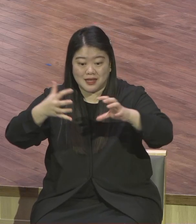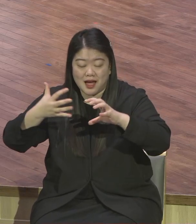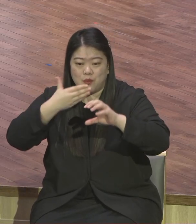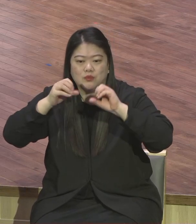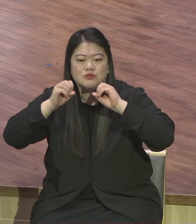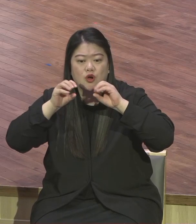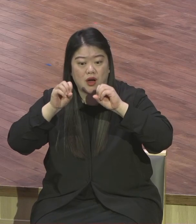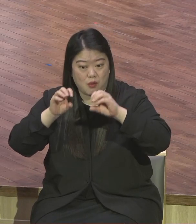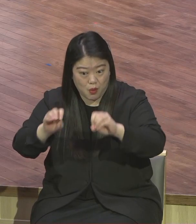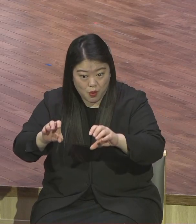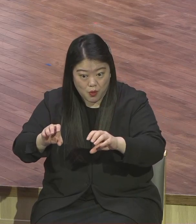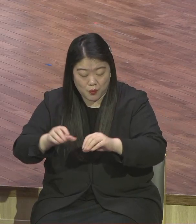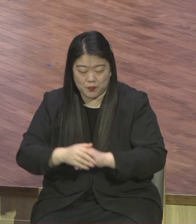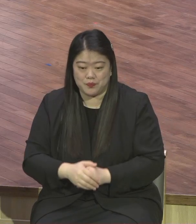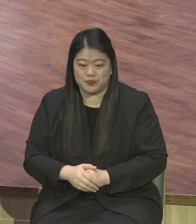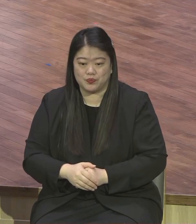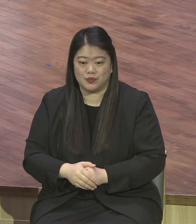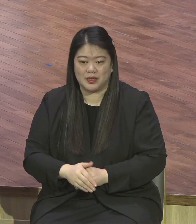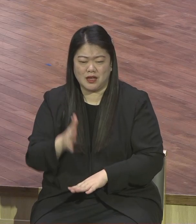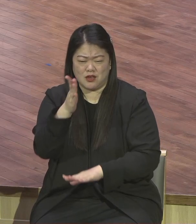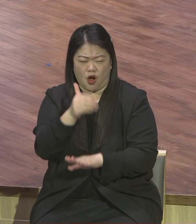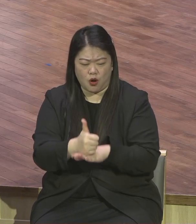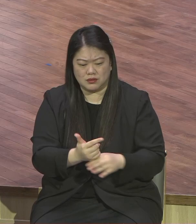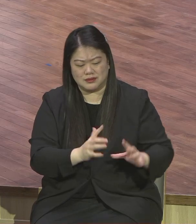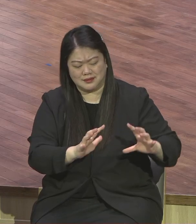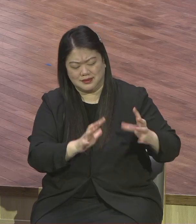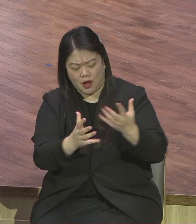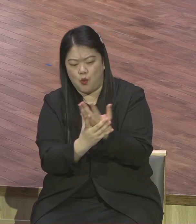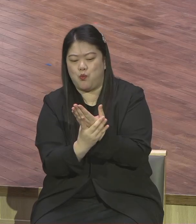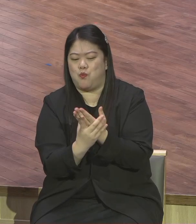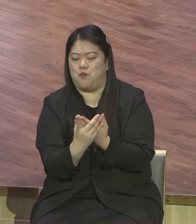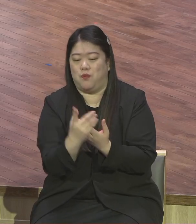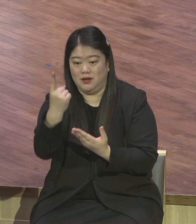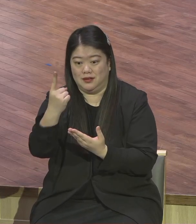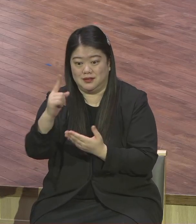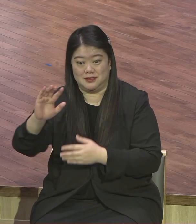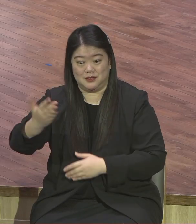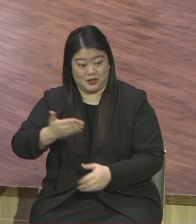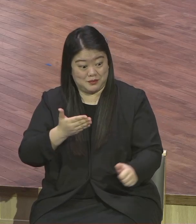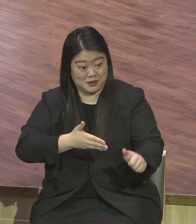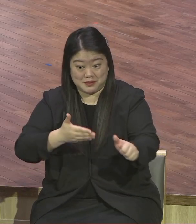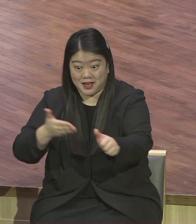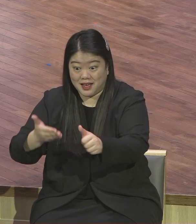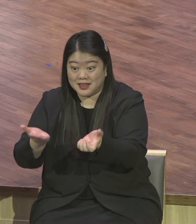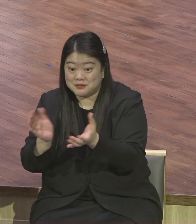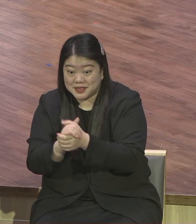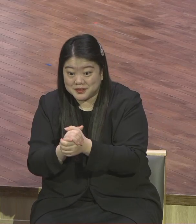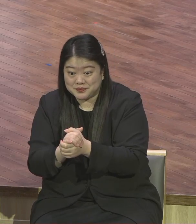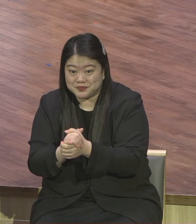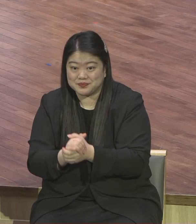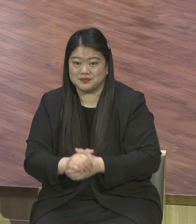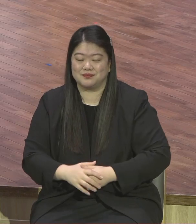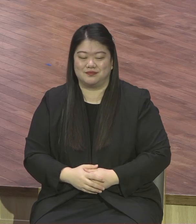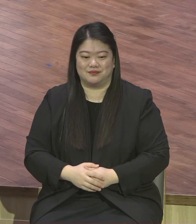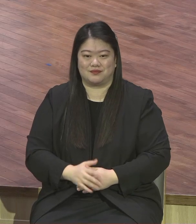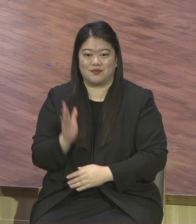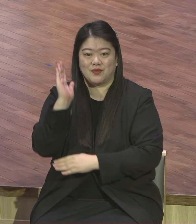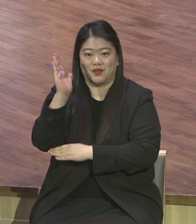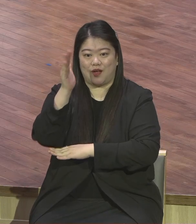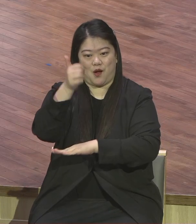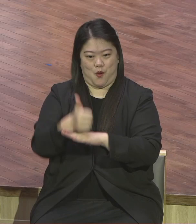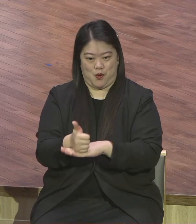이 집중, 원리지 집중에 응답을 받는 영혼 가족들 다 되시길 주님으로 축복합니다. 결론입니다.